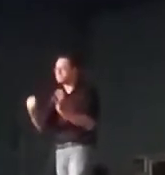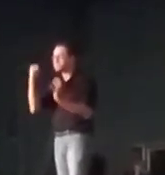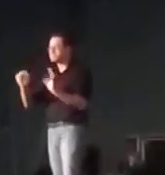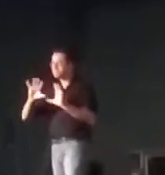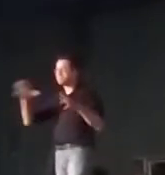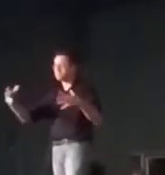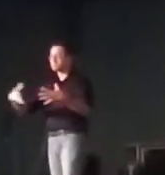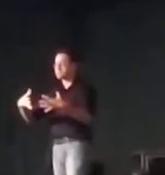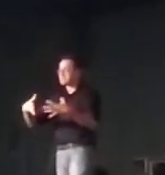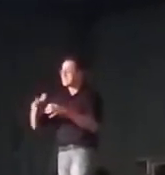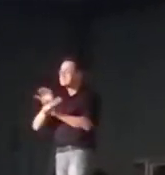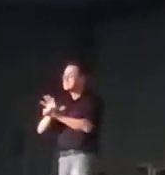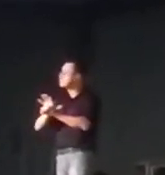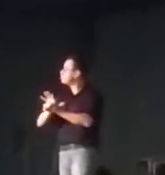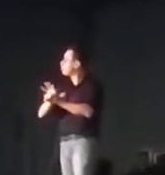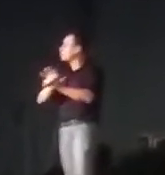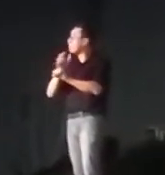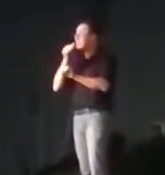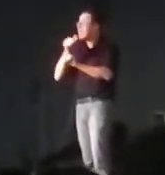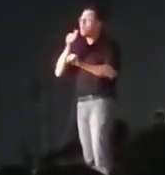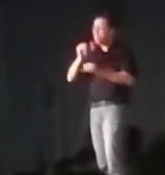são aquela que ele está matando.